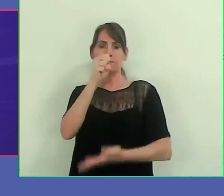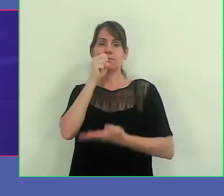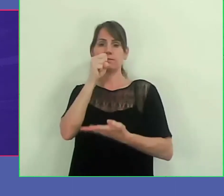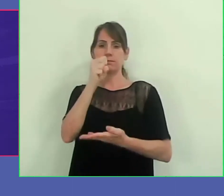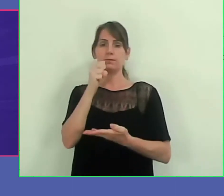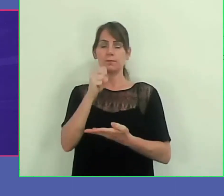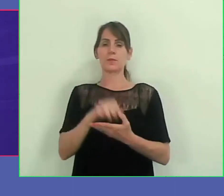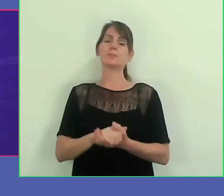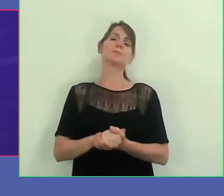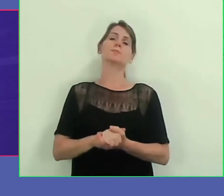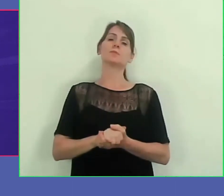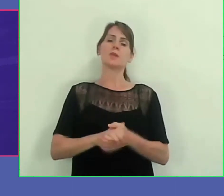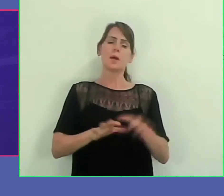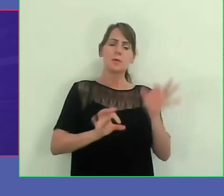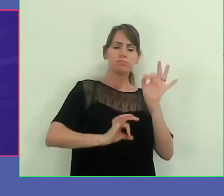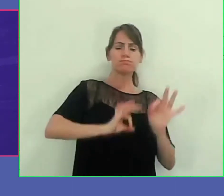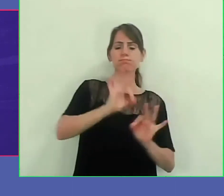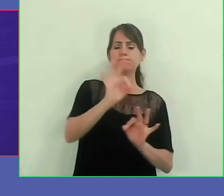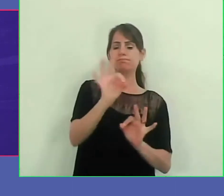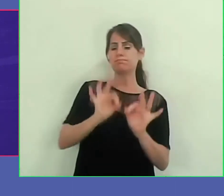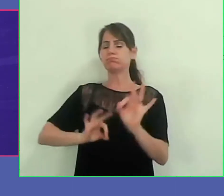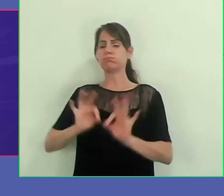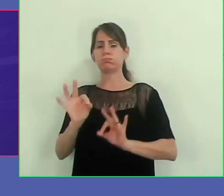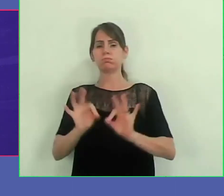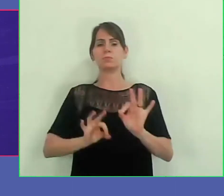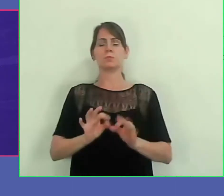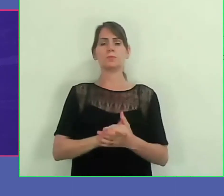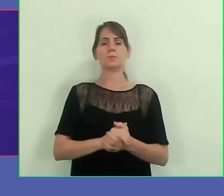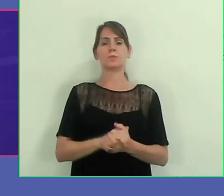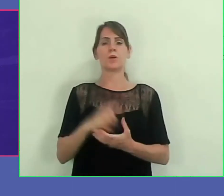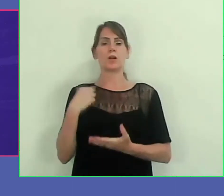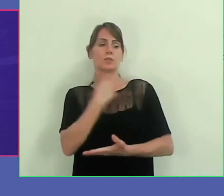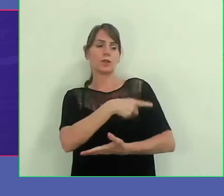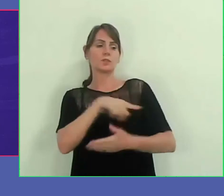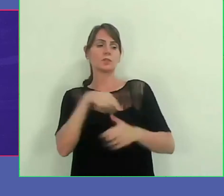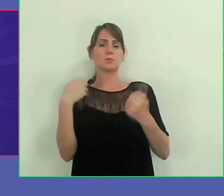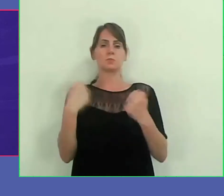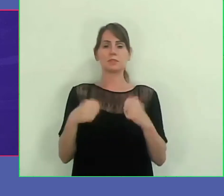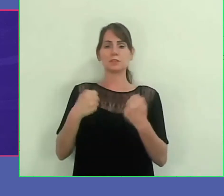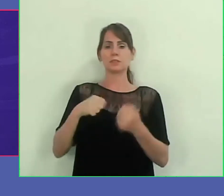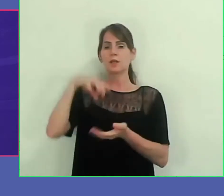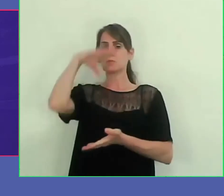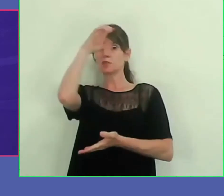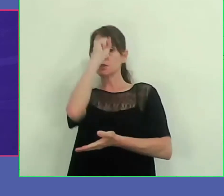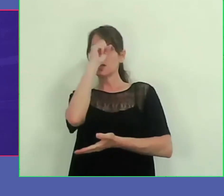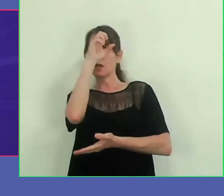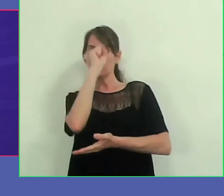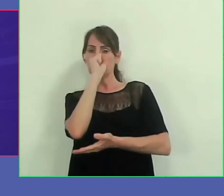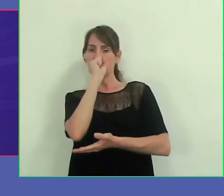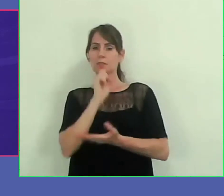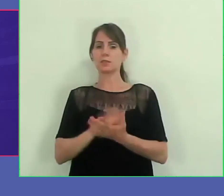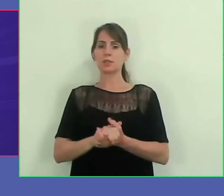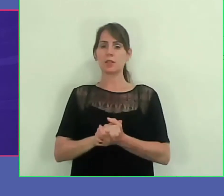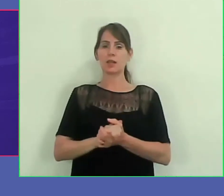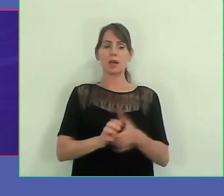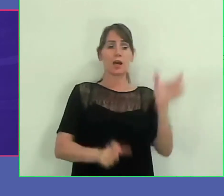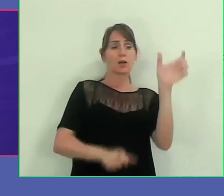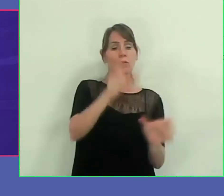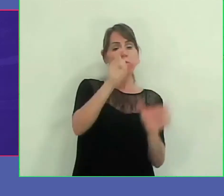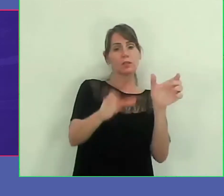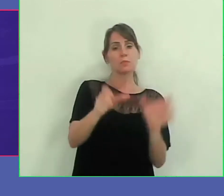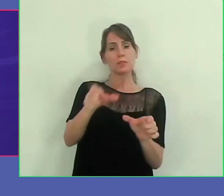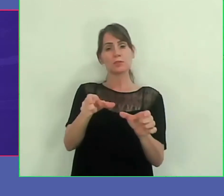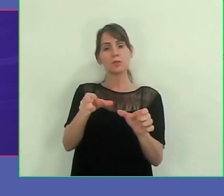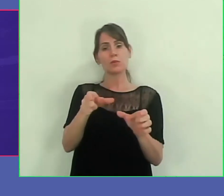a necessidade de nós aprendermos a nos relacionar com outras pessoas que o Senhor chamou para